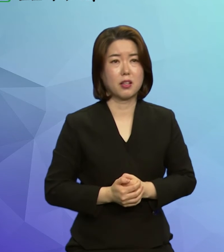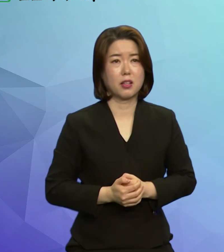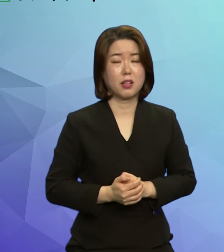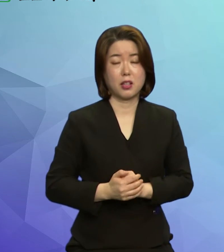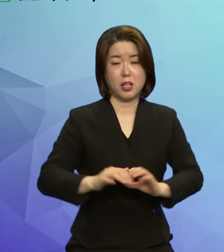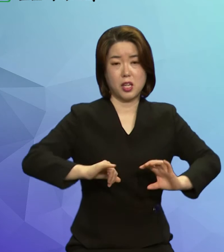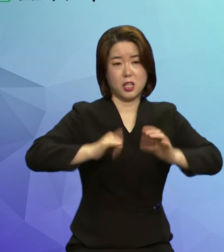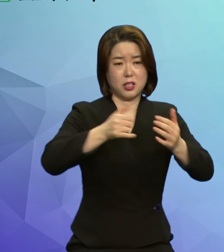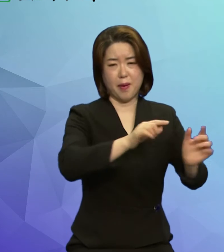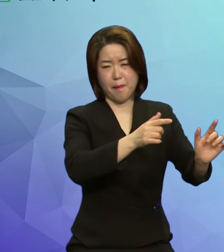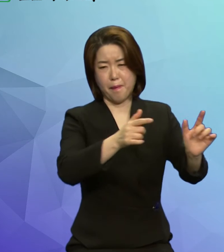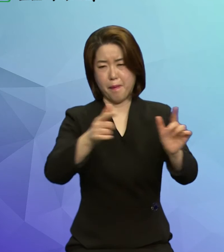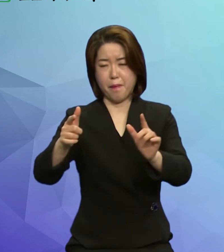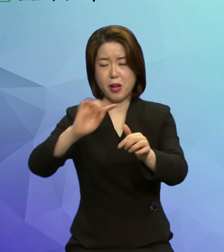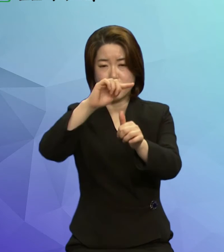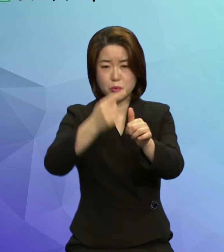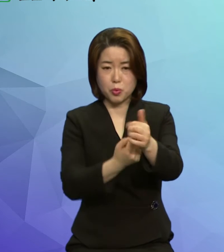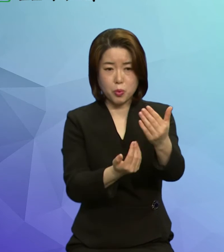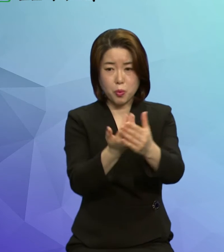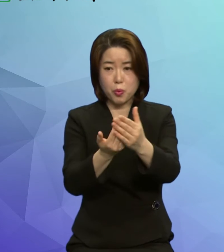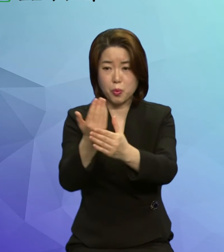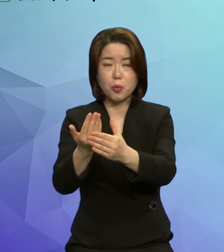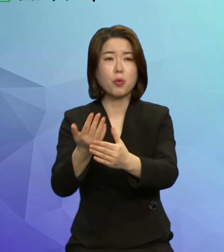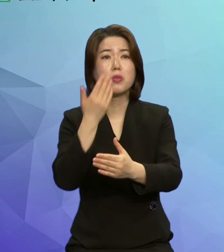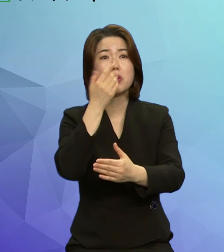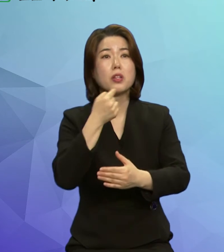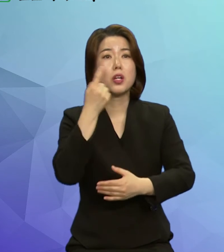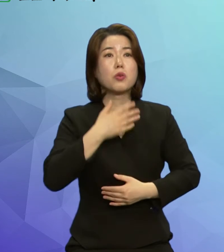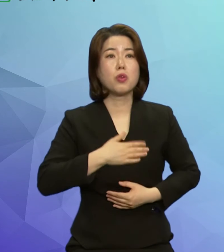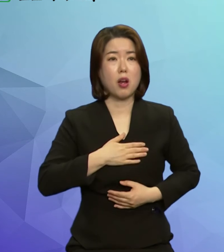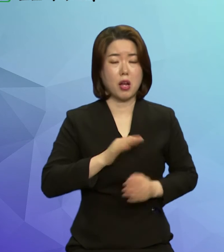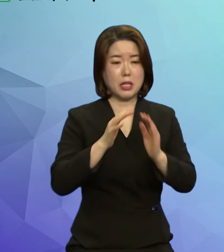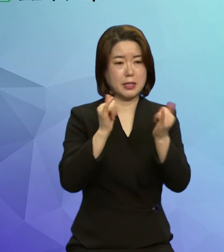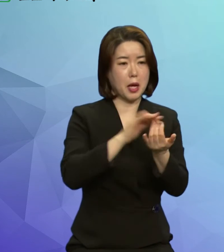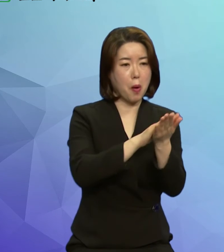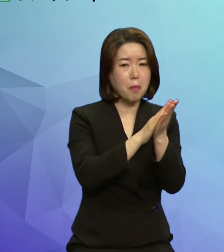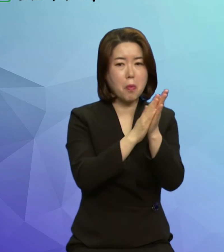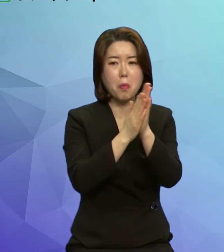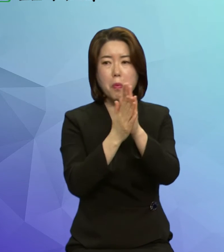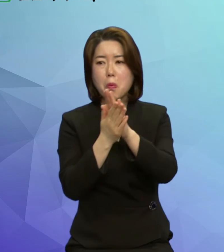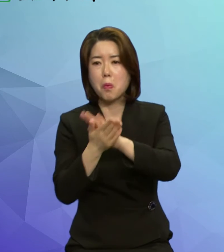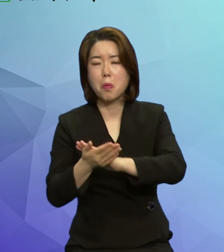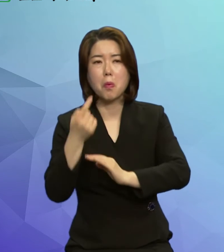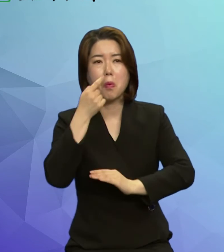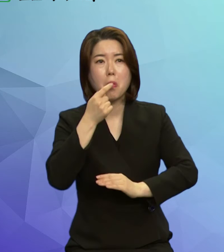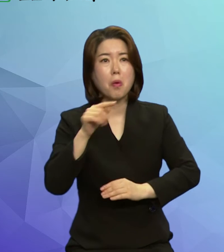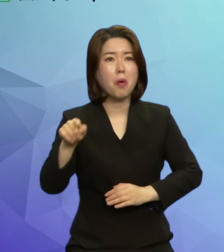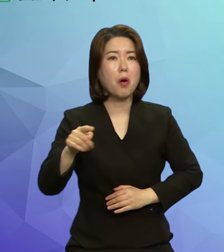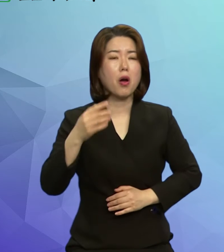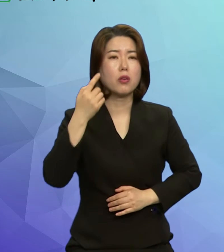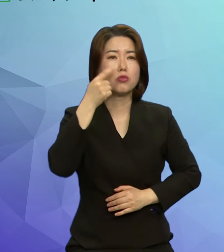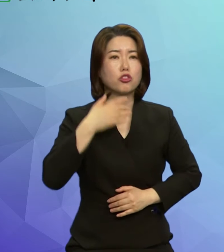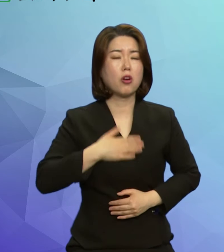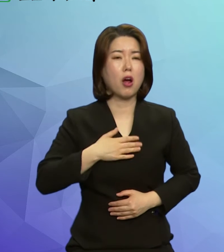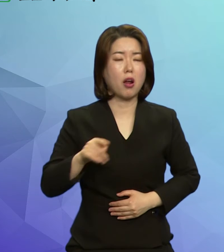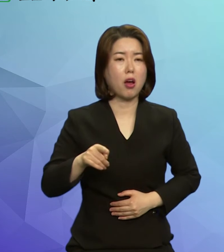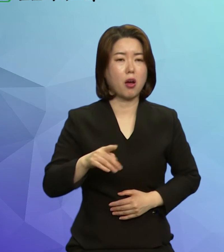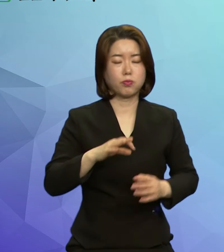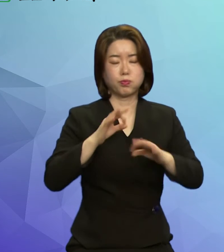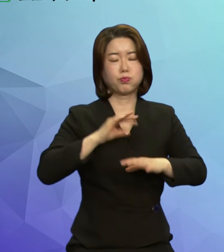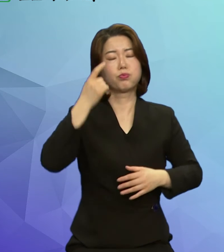세상 만물은 저절로 생긴 줄 알아요. 사람은 진화되었다고 생각합니다. 이게 무서운